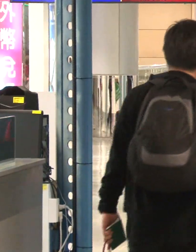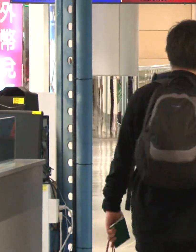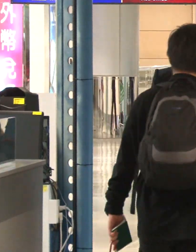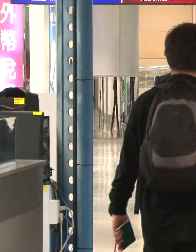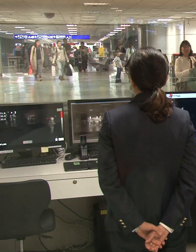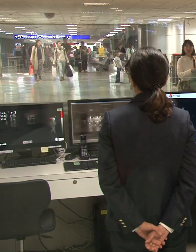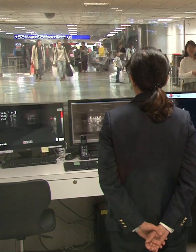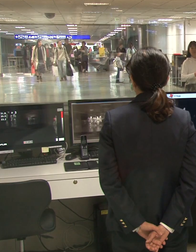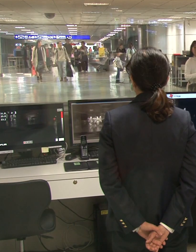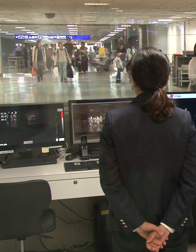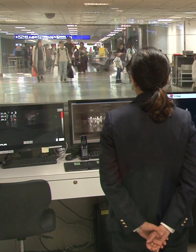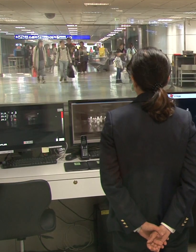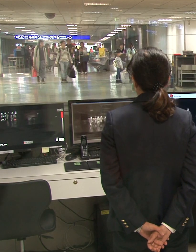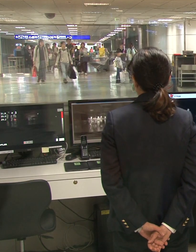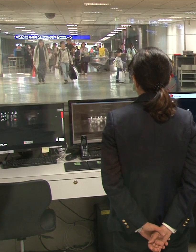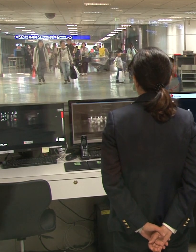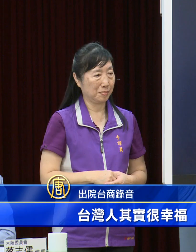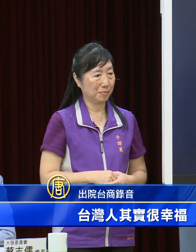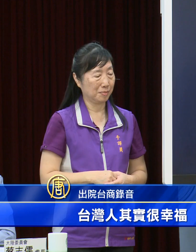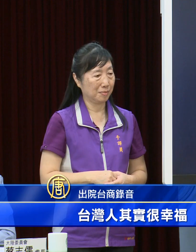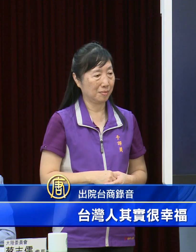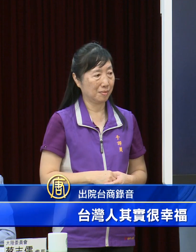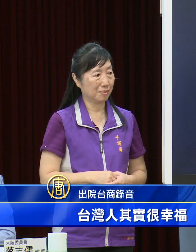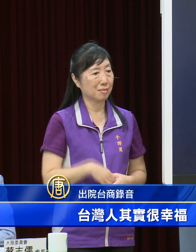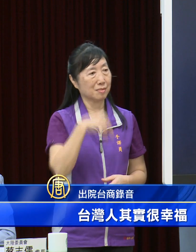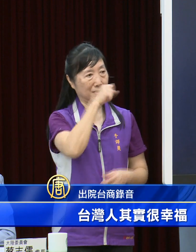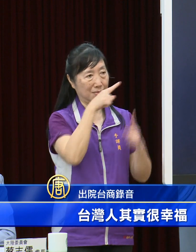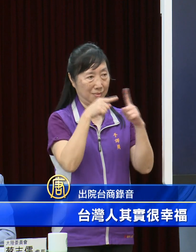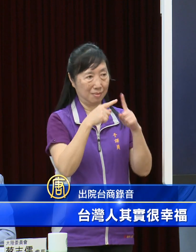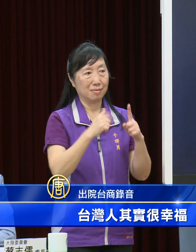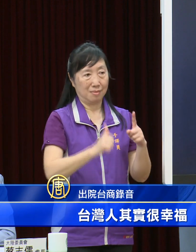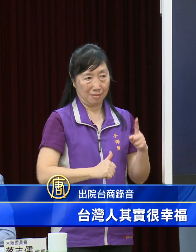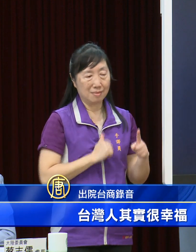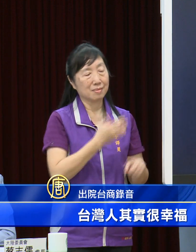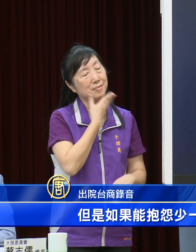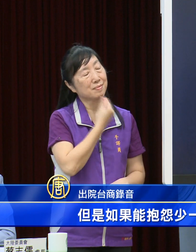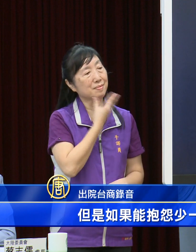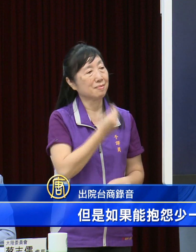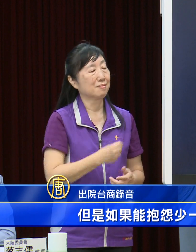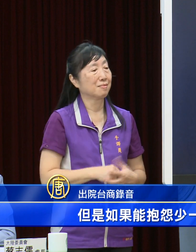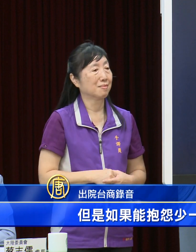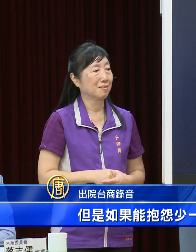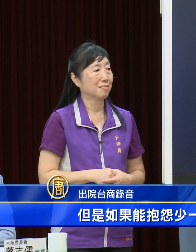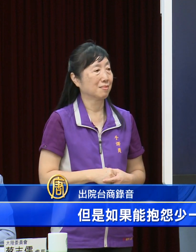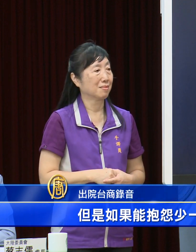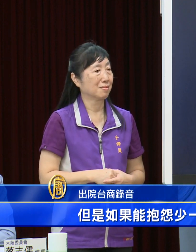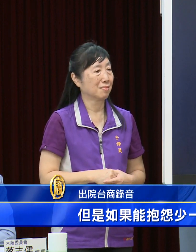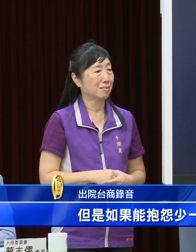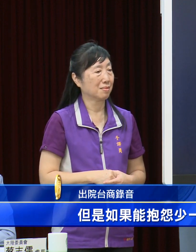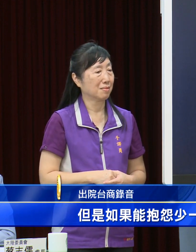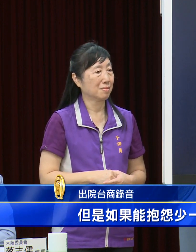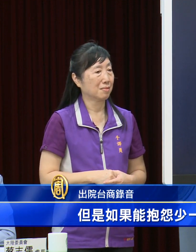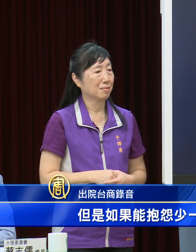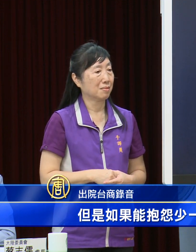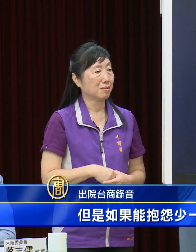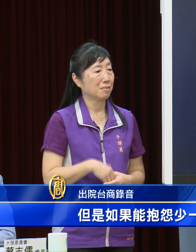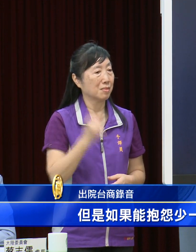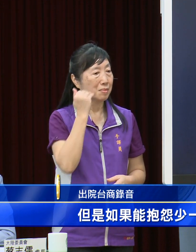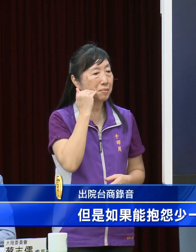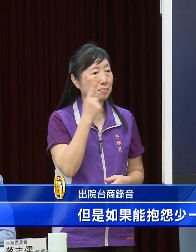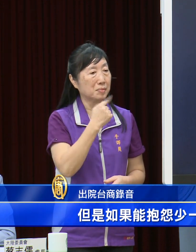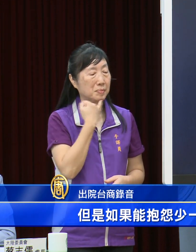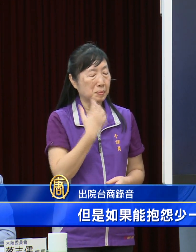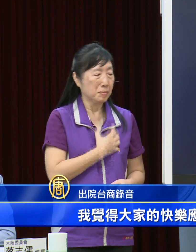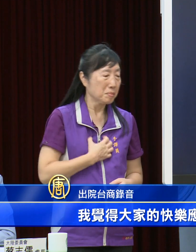己的经验向台湾人喊话： 台湾人其实很幸福，但是如果能抱怨少一